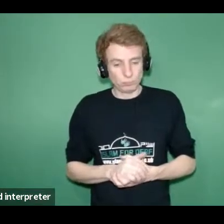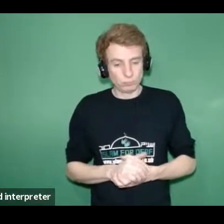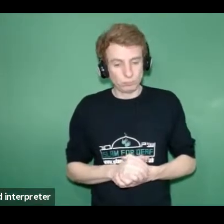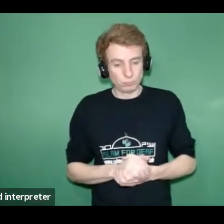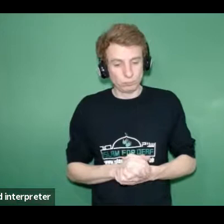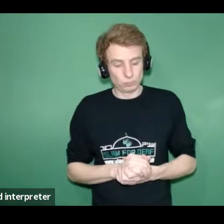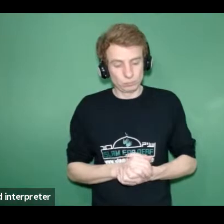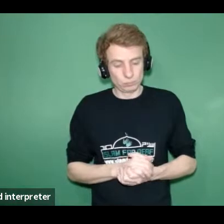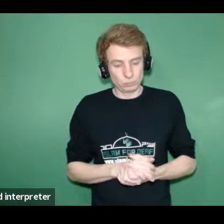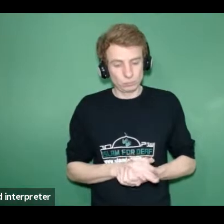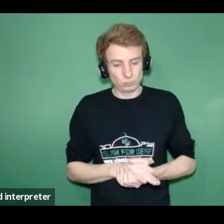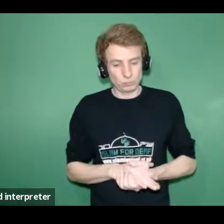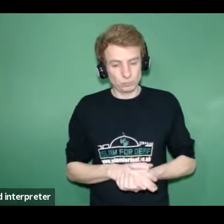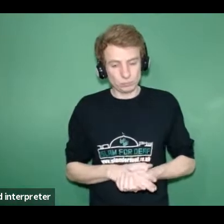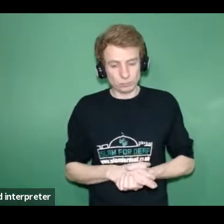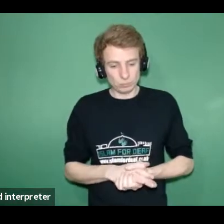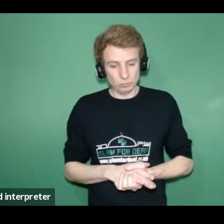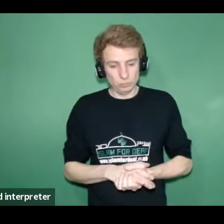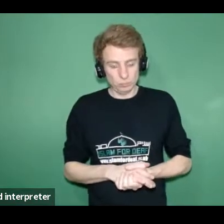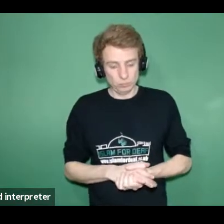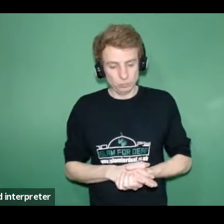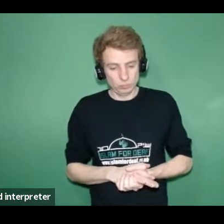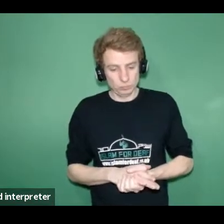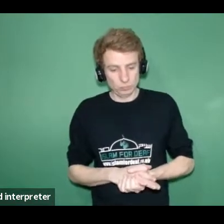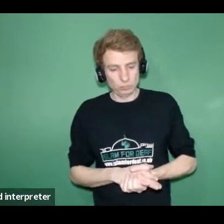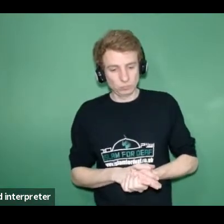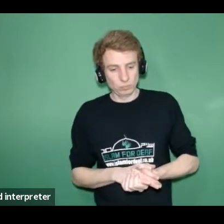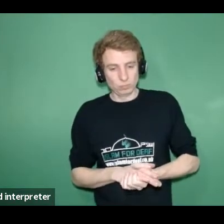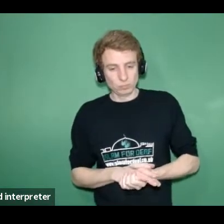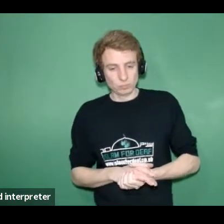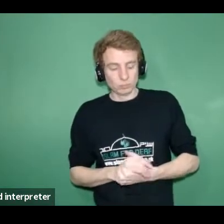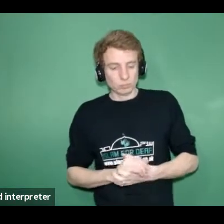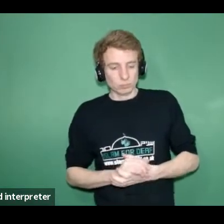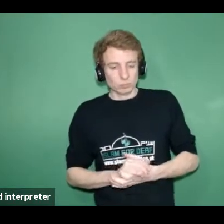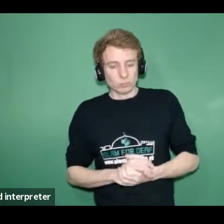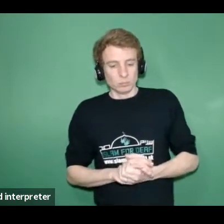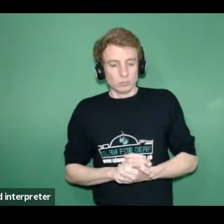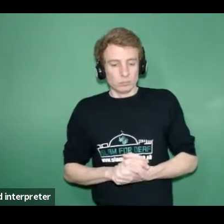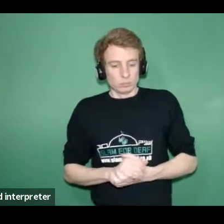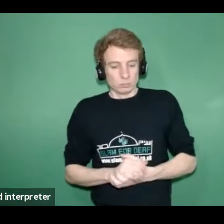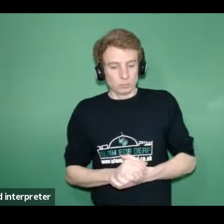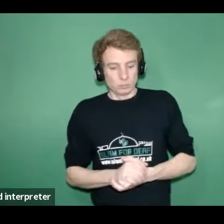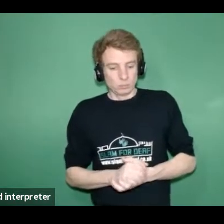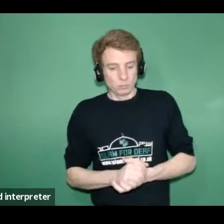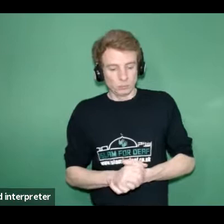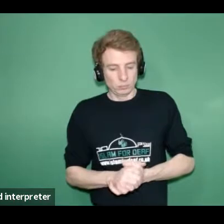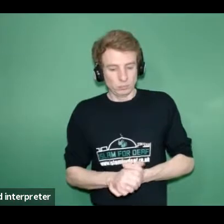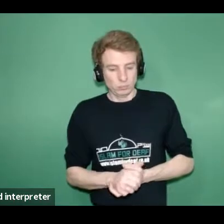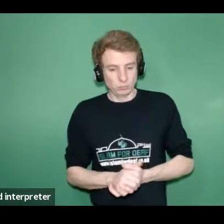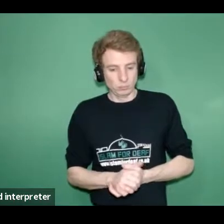تفطير الصائمين، فإن النبي صلى الله عليه وسلم قال: من فطر صائما فله مثل أجره. وهذا ليس